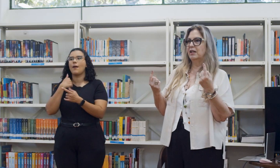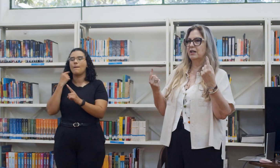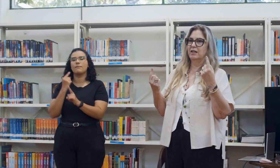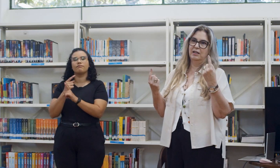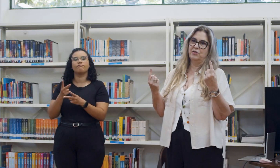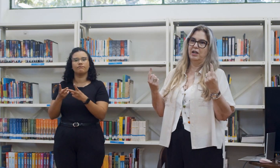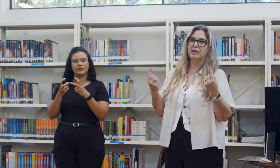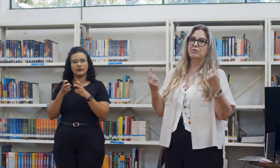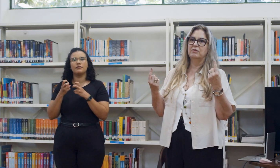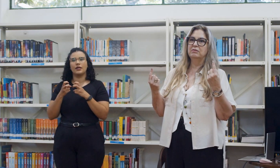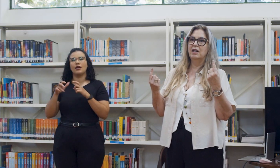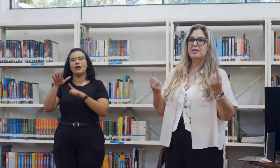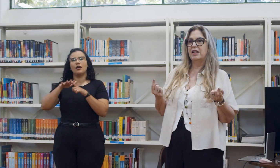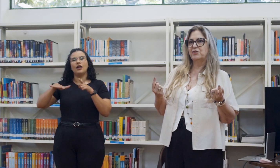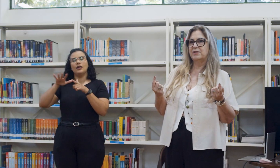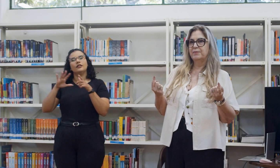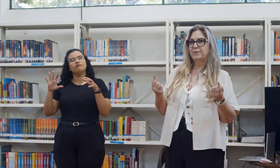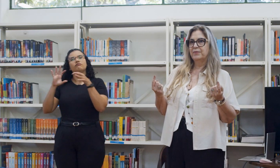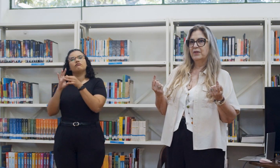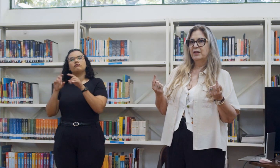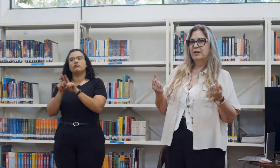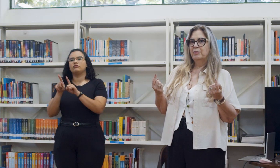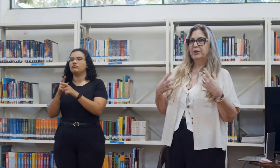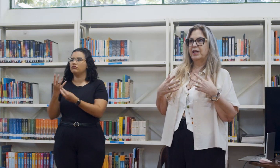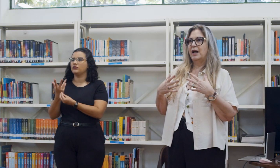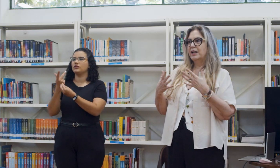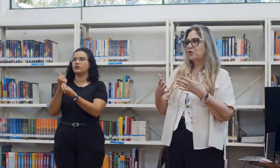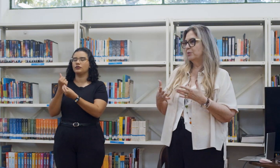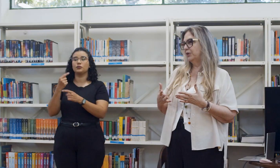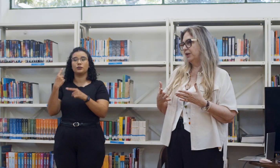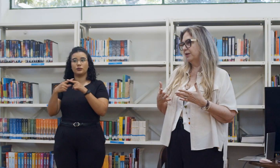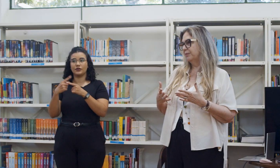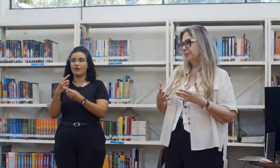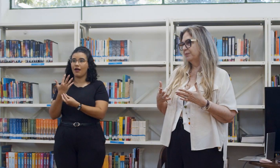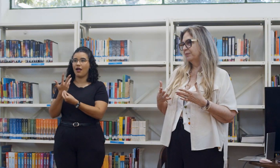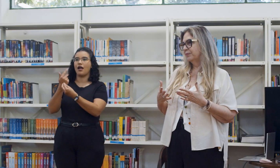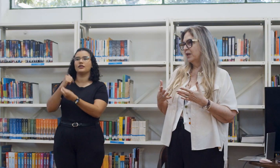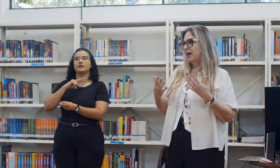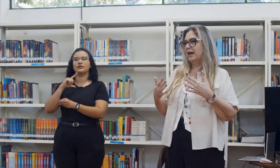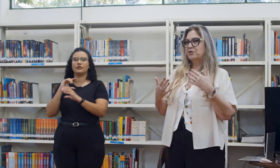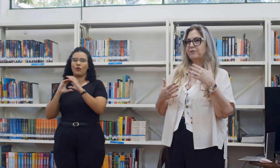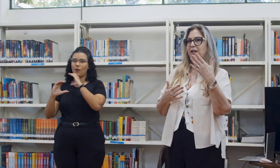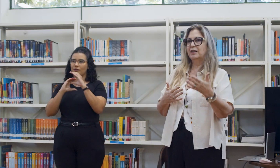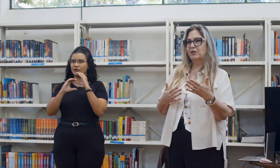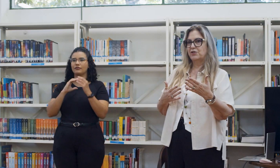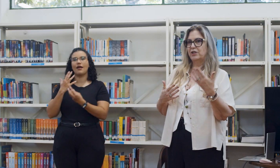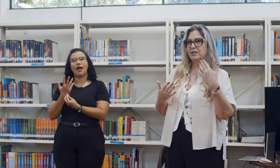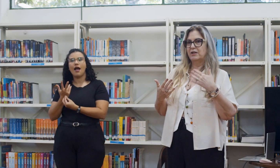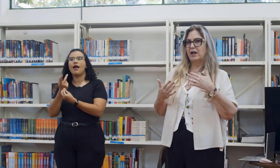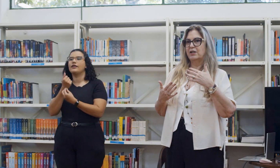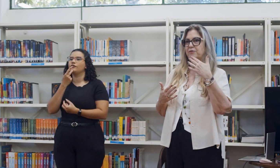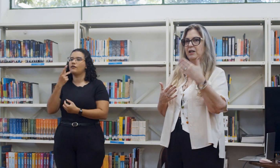estava interrelacionada com as artes. Porque a arte comunica. A arte fala da